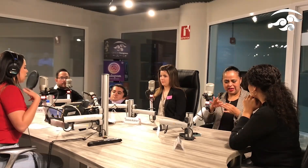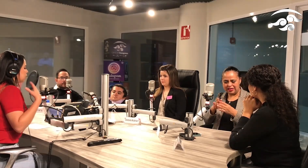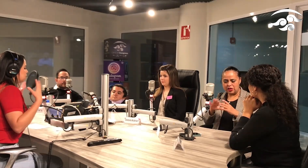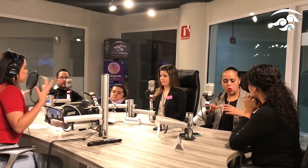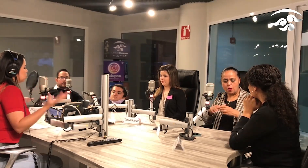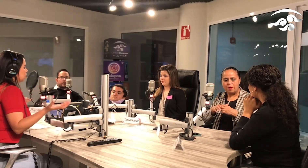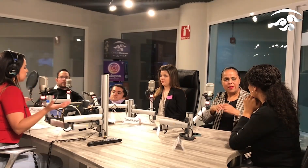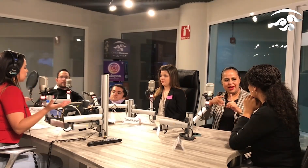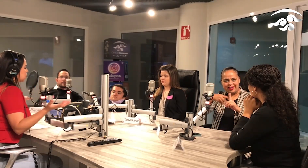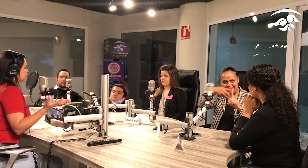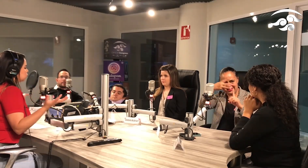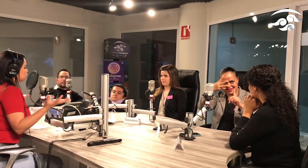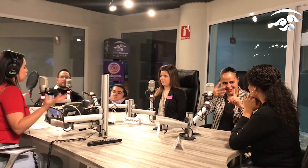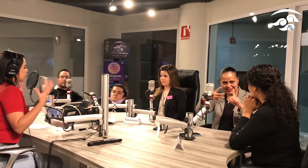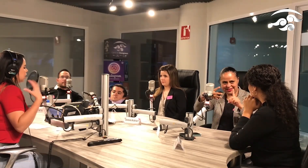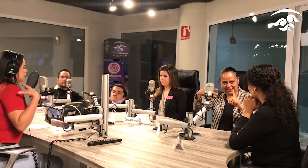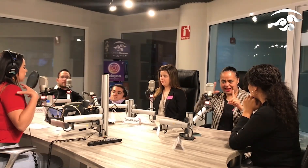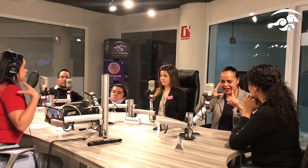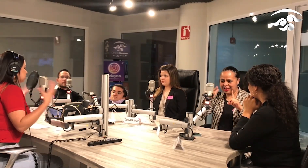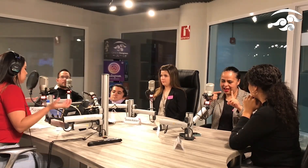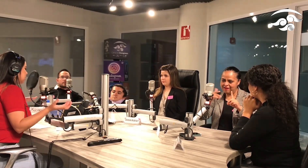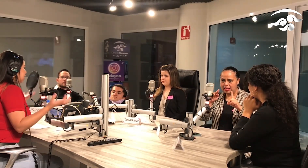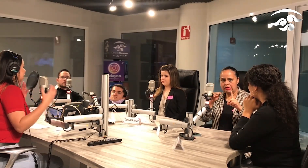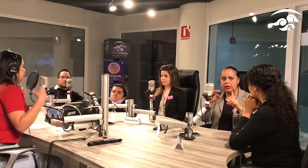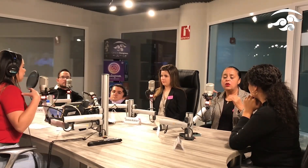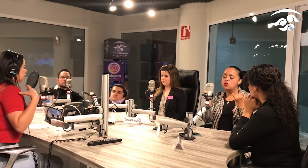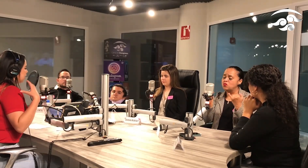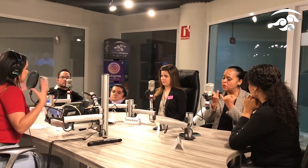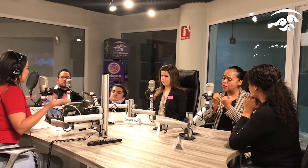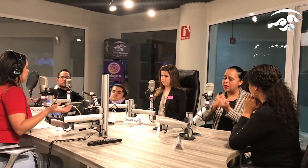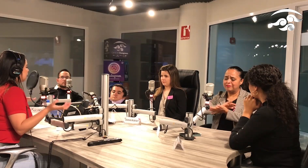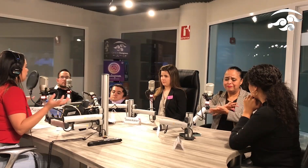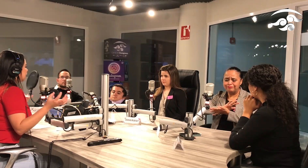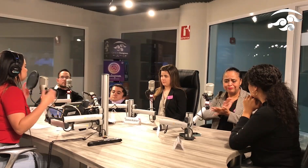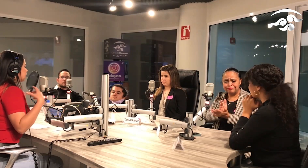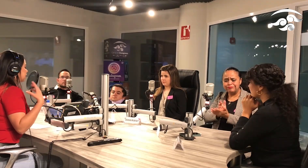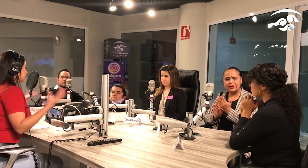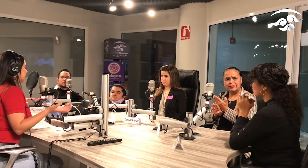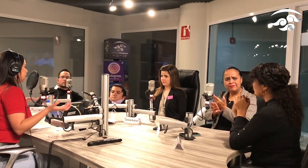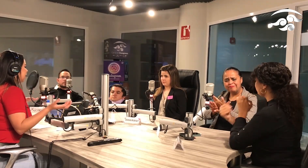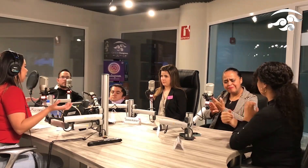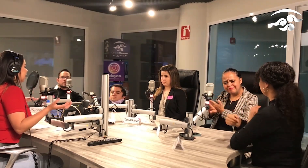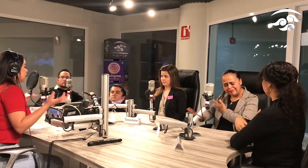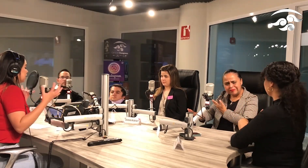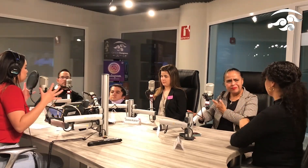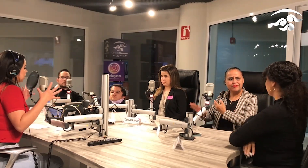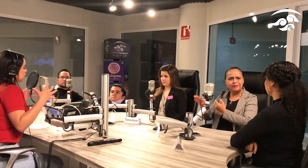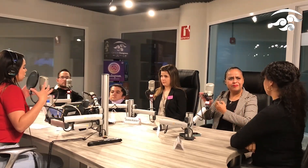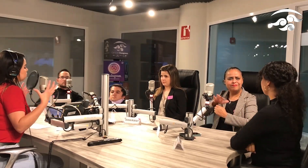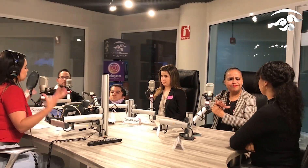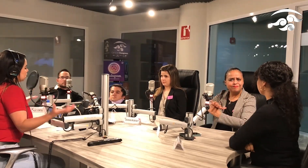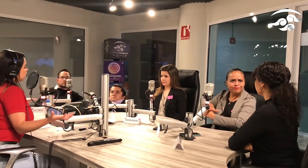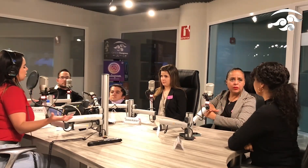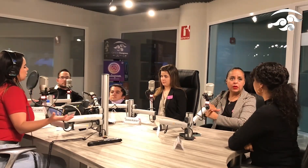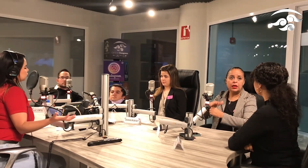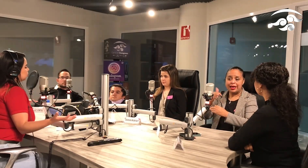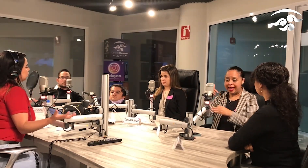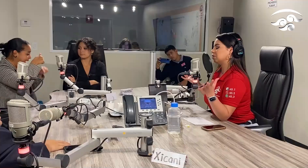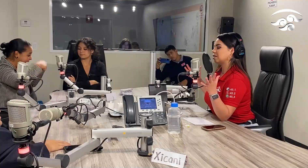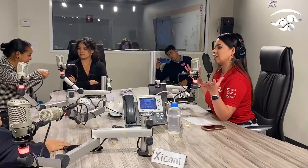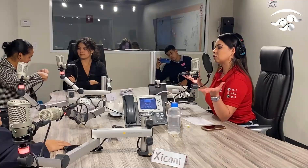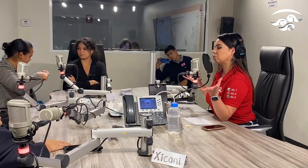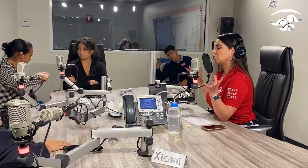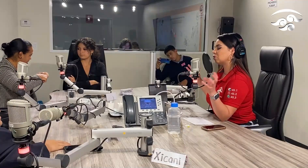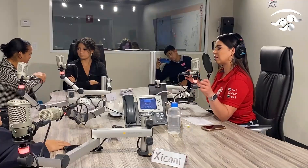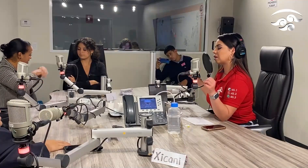comunidad LGBTIQ+, que también es muy discriminada, arraigada, marginada, y es lo que tratamos de hacer aquí en este espacio,